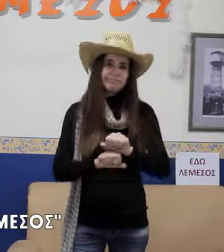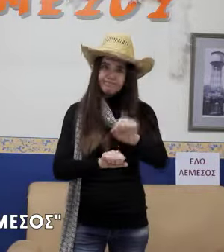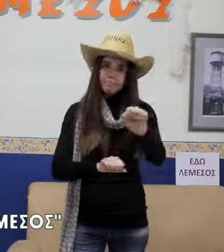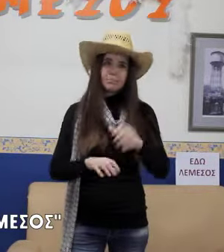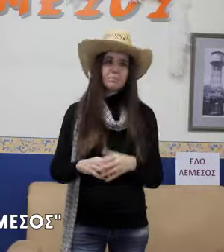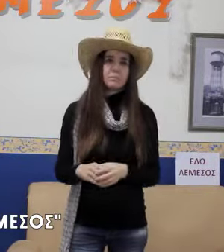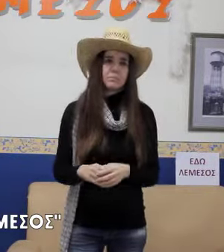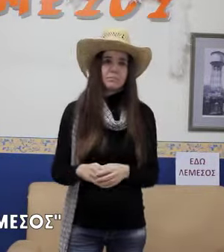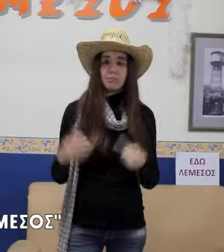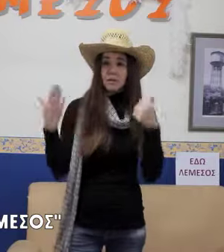6 το απόγευμα.